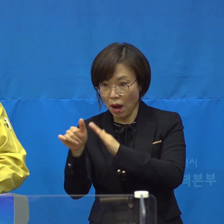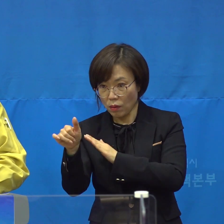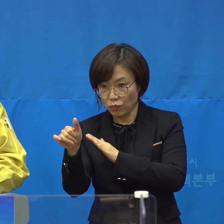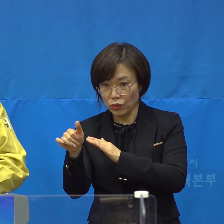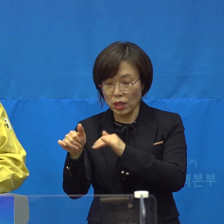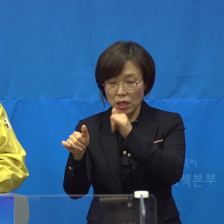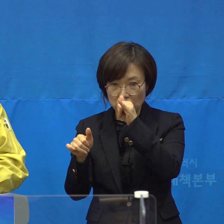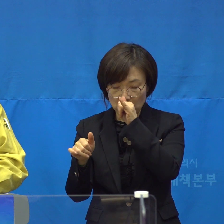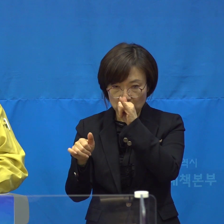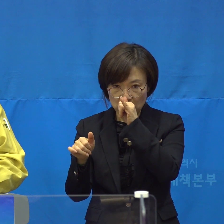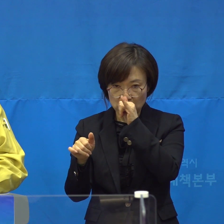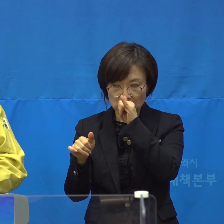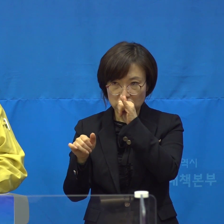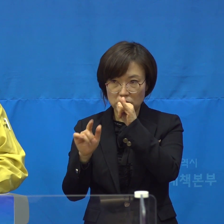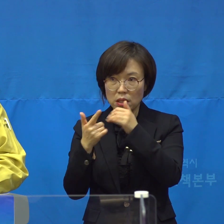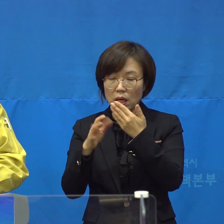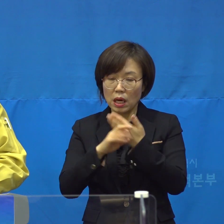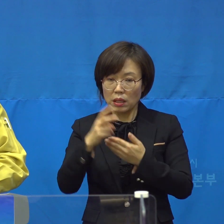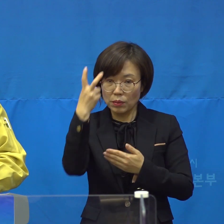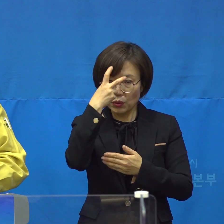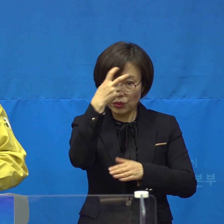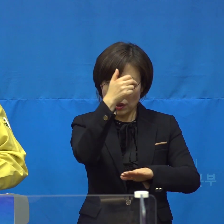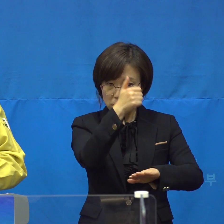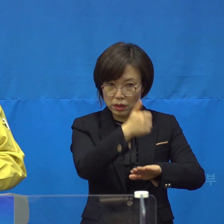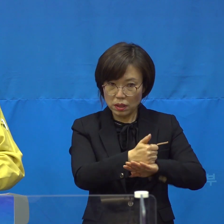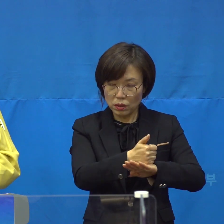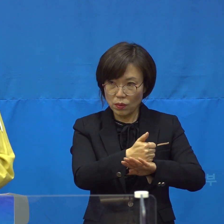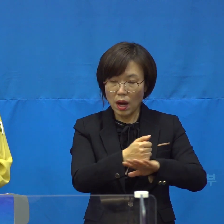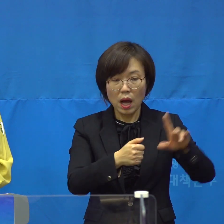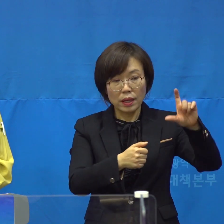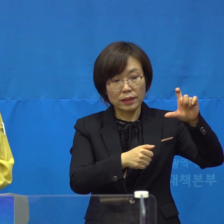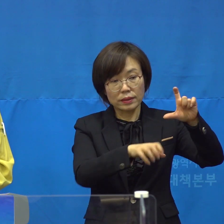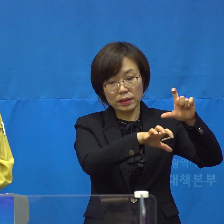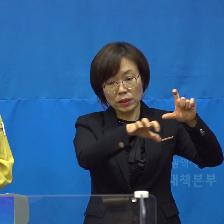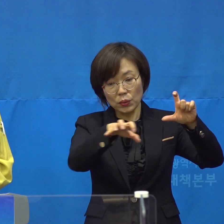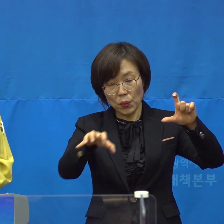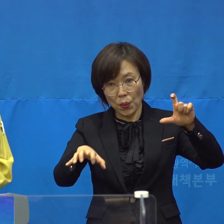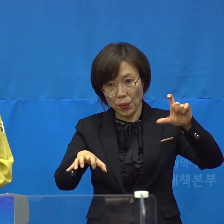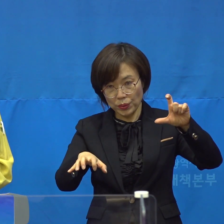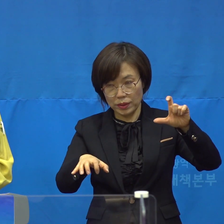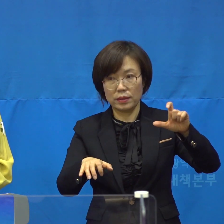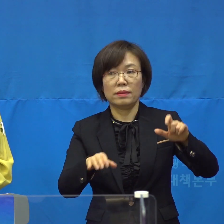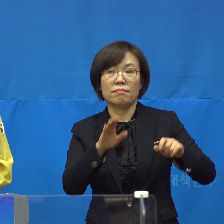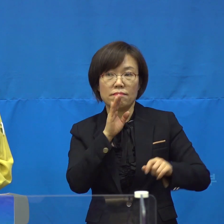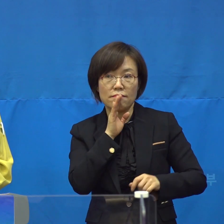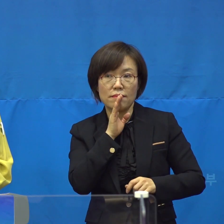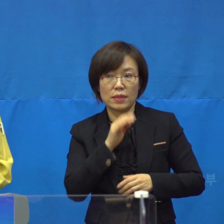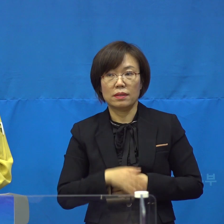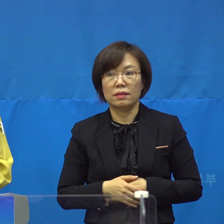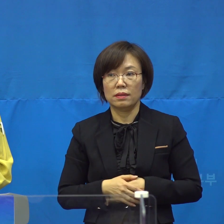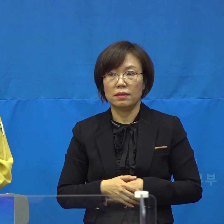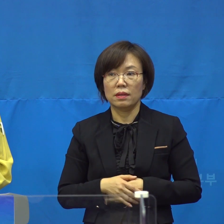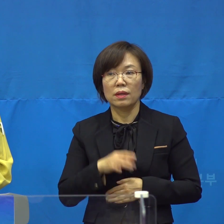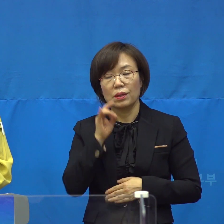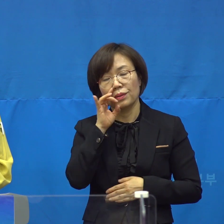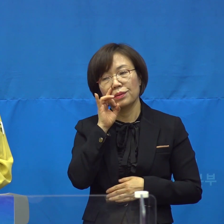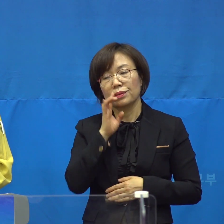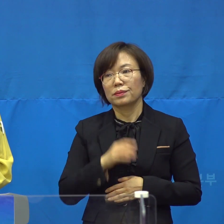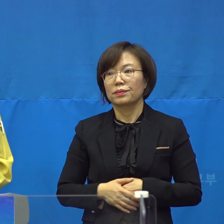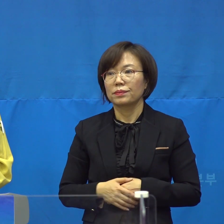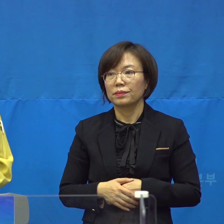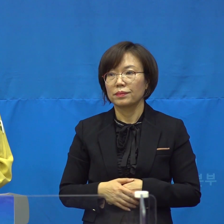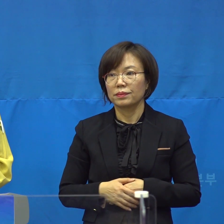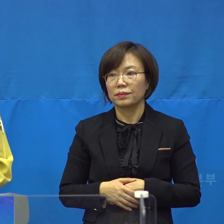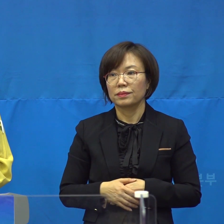아직 검사를 못한 건지 아니면 저희 역학조사 결과 요 15곳 정도만 방문한 걸로 나오는지